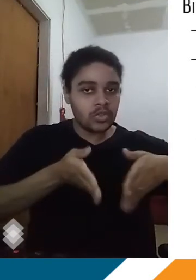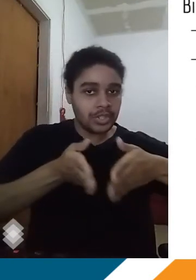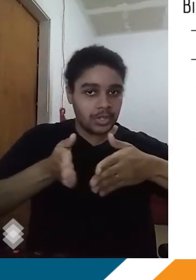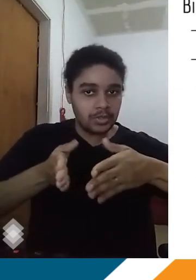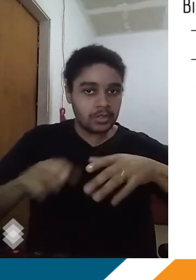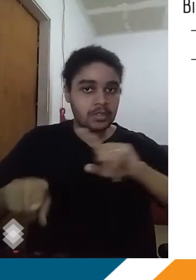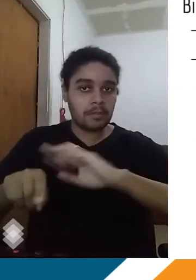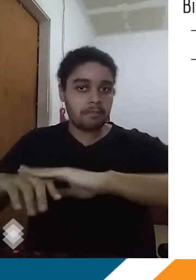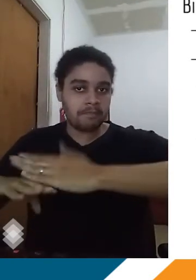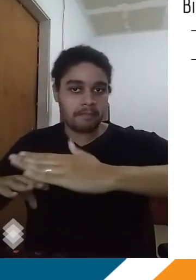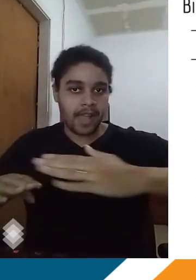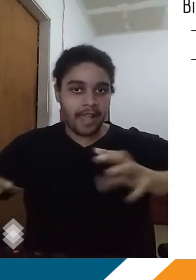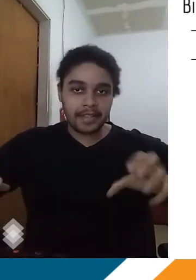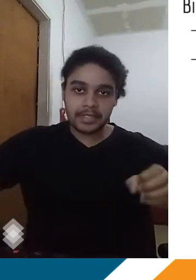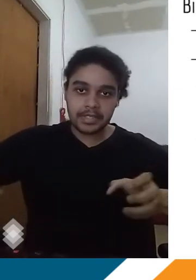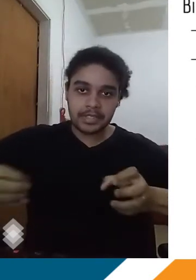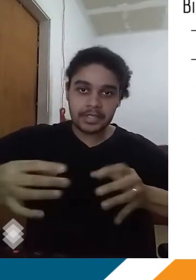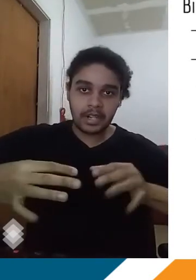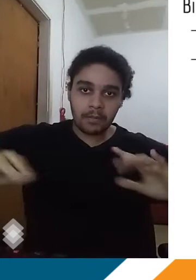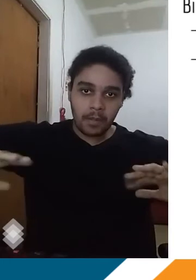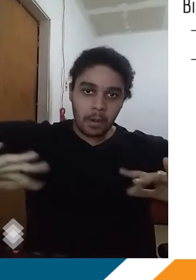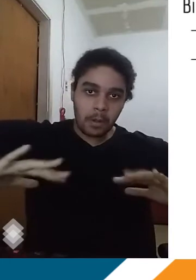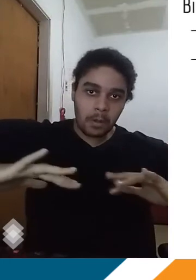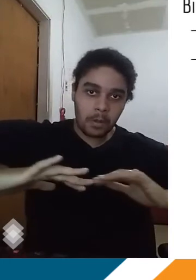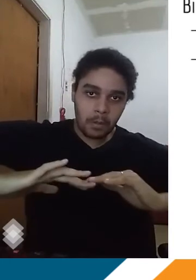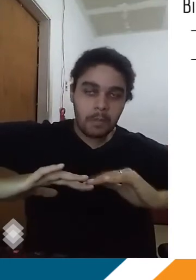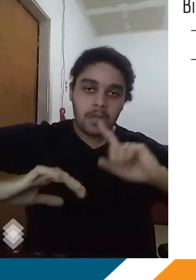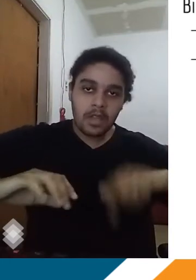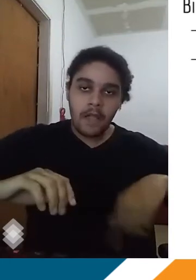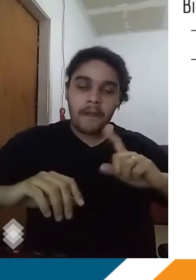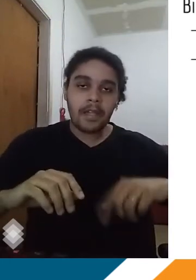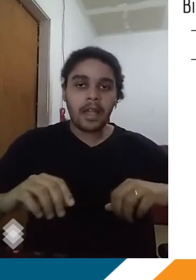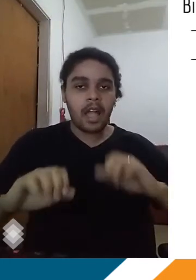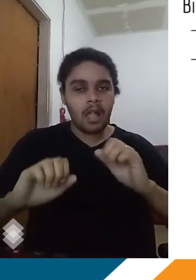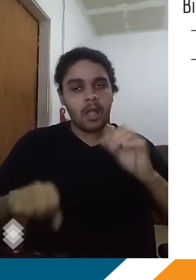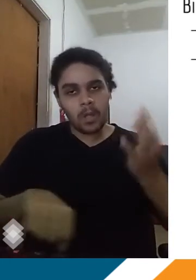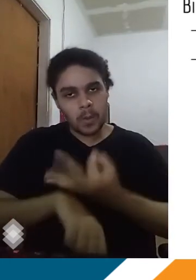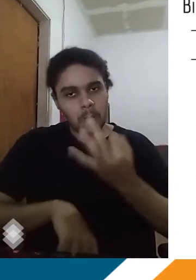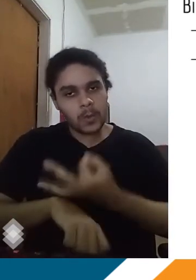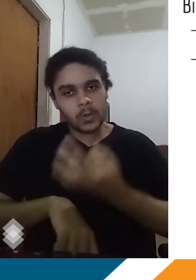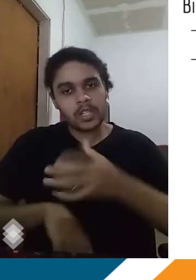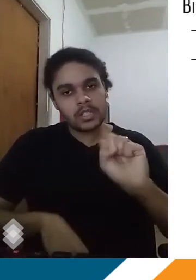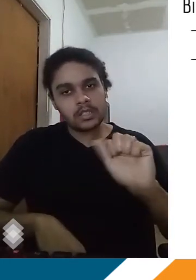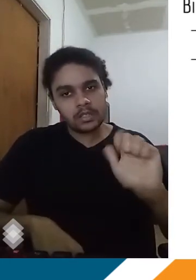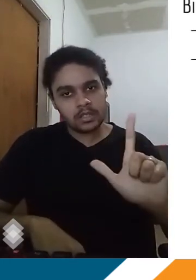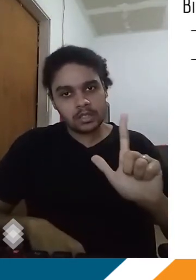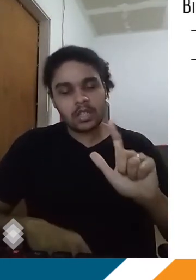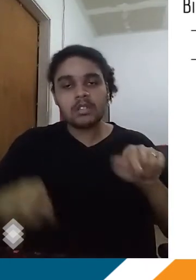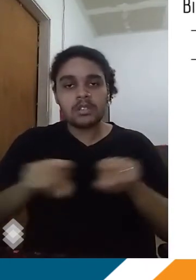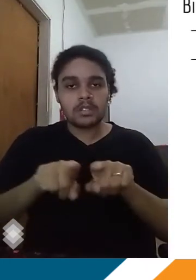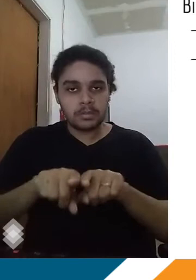dos mares. É uma vegetação halófita, ou seja, uma vegetação resistente à salinidade, assim como a vegetação